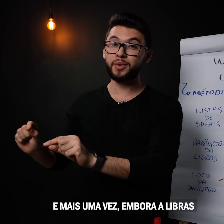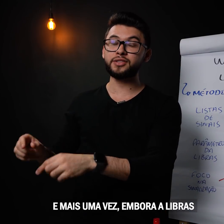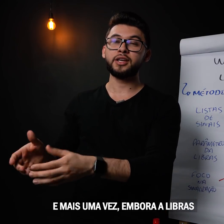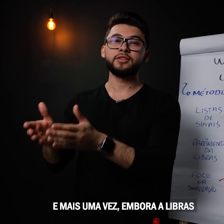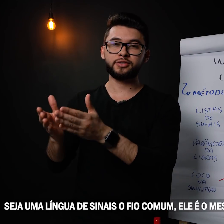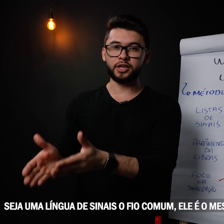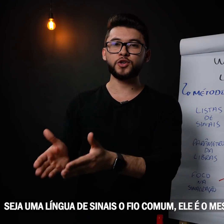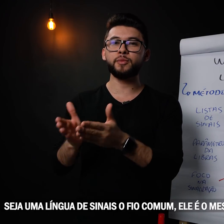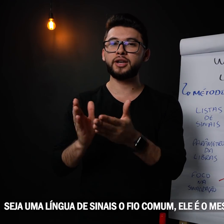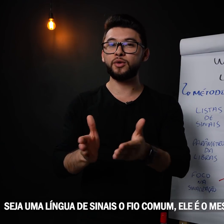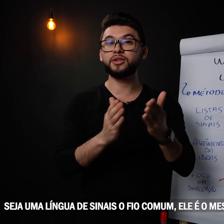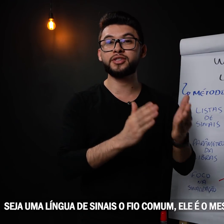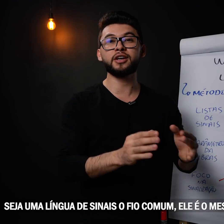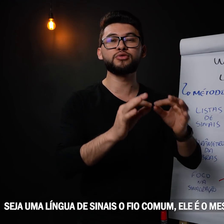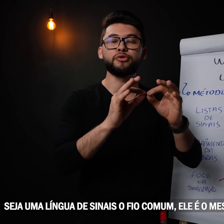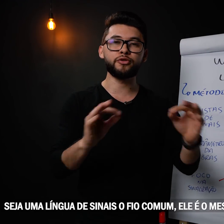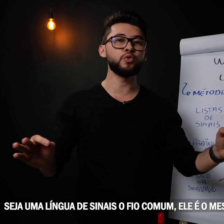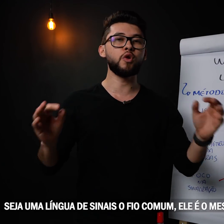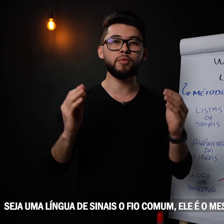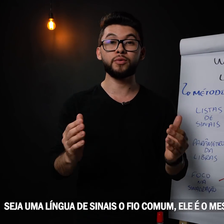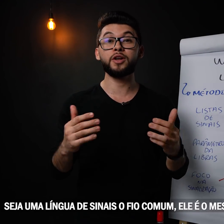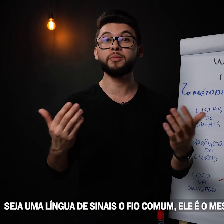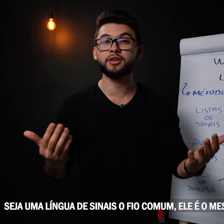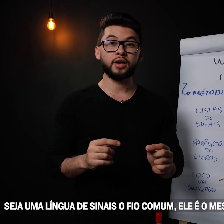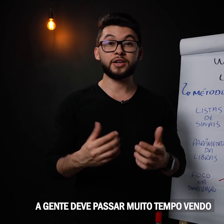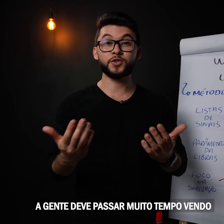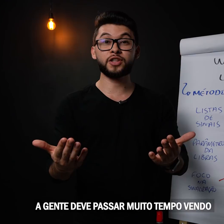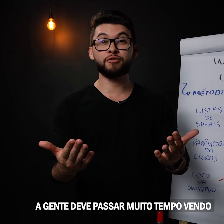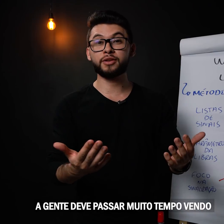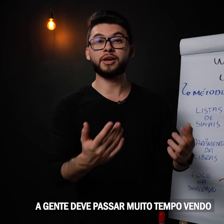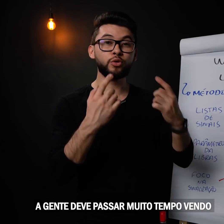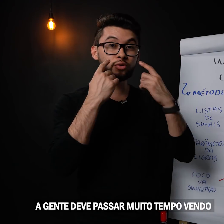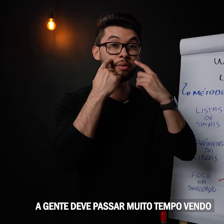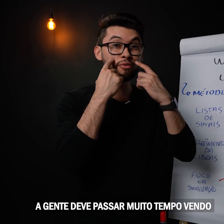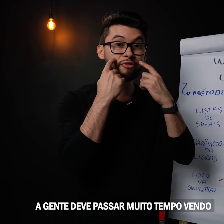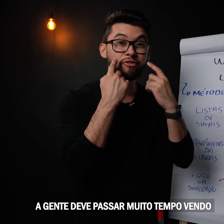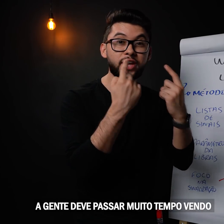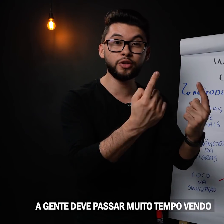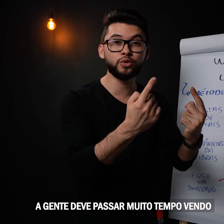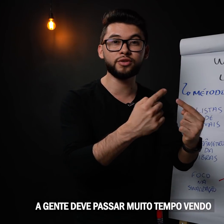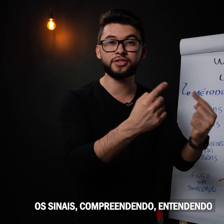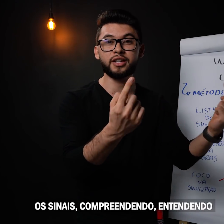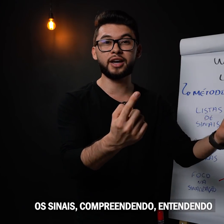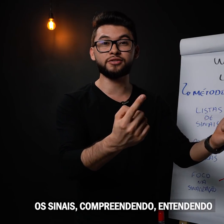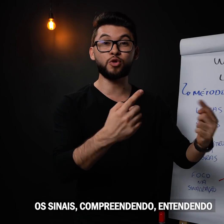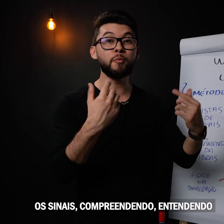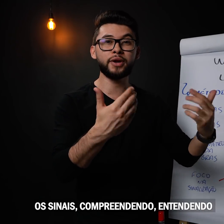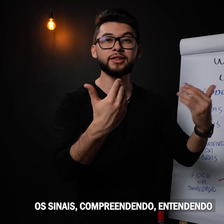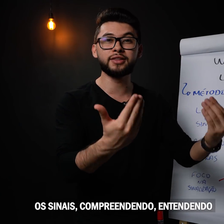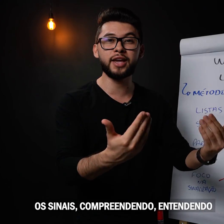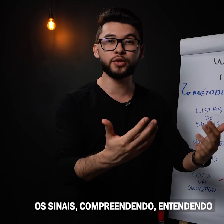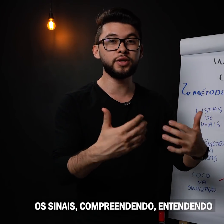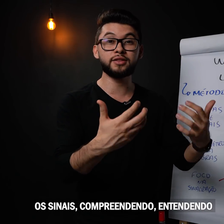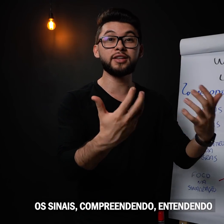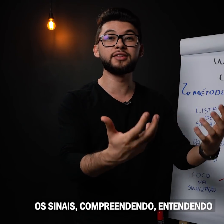Libras seja uma língua de sinais, o fio comum ele é o mesmo. A gente deve passar muito tempo vendo os sinais, compreendendo,